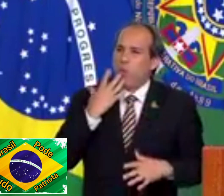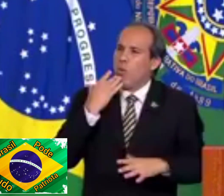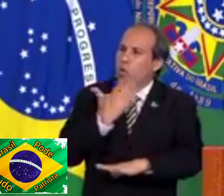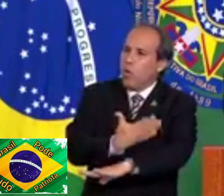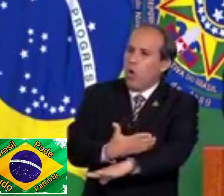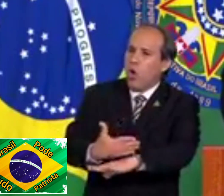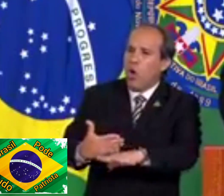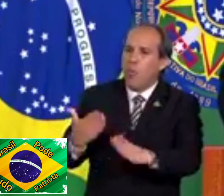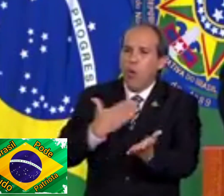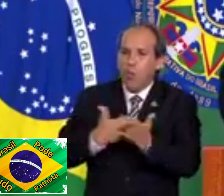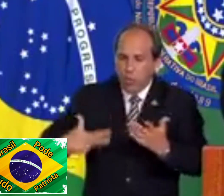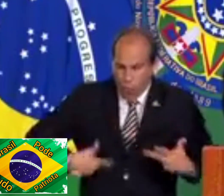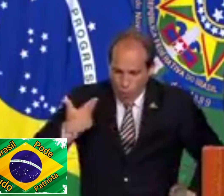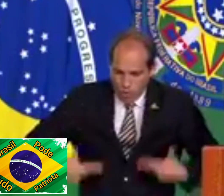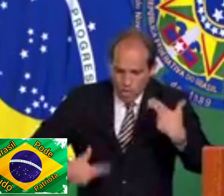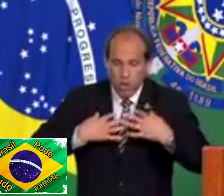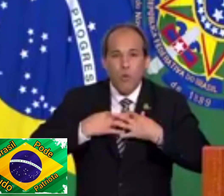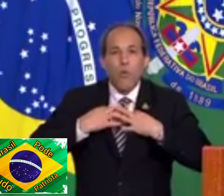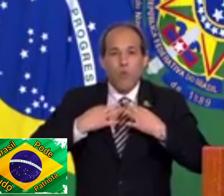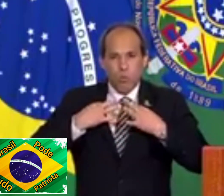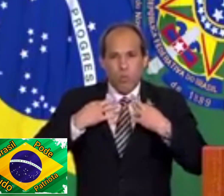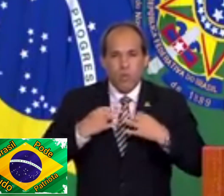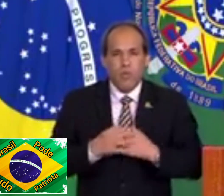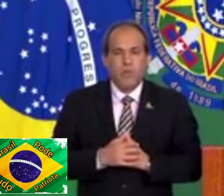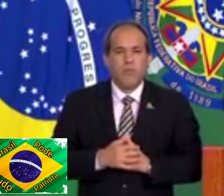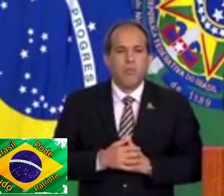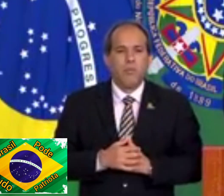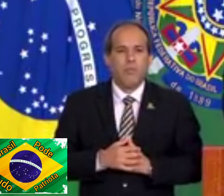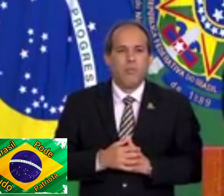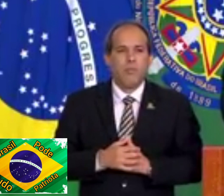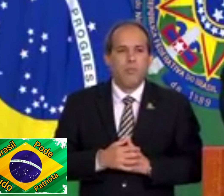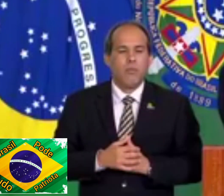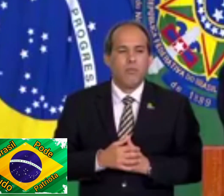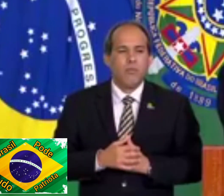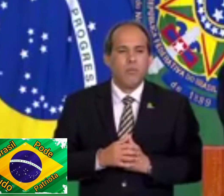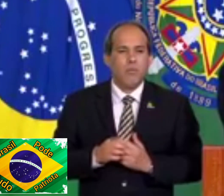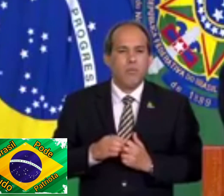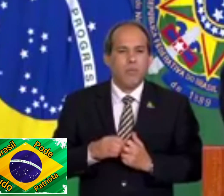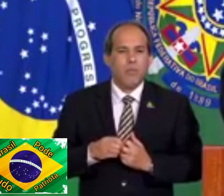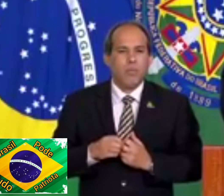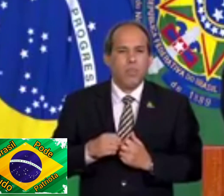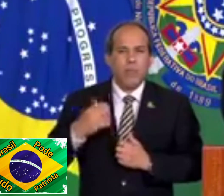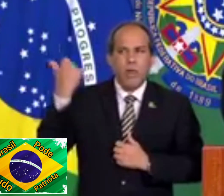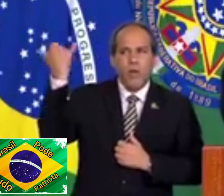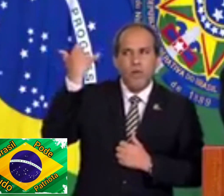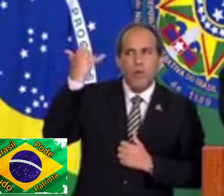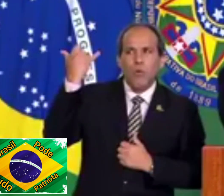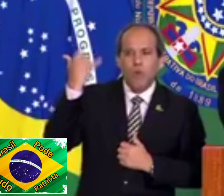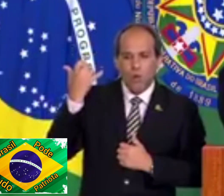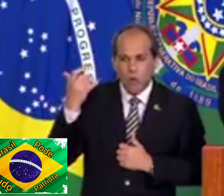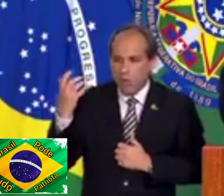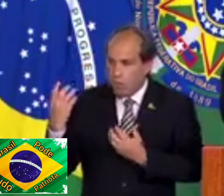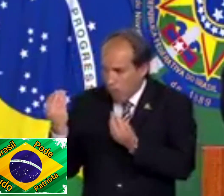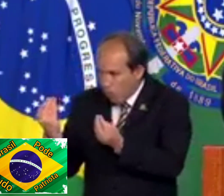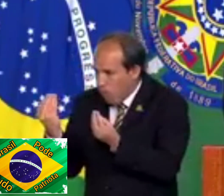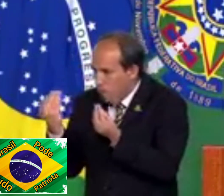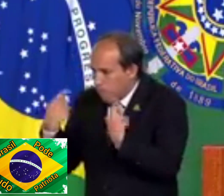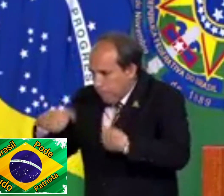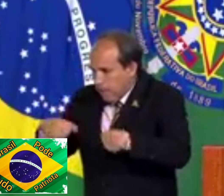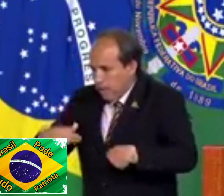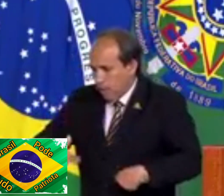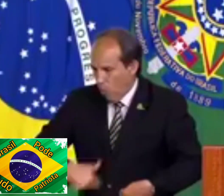começaram a cortar a minha roupa, e eu ouvi algo parecido como, vamos operar, ou vamos